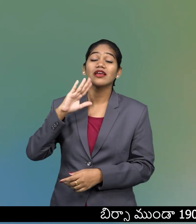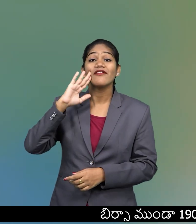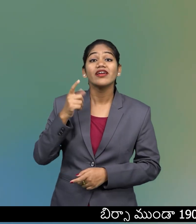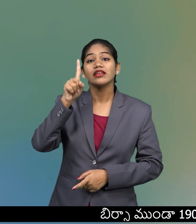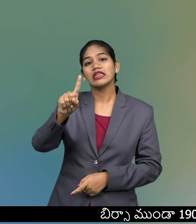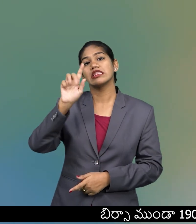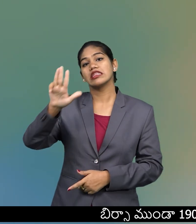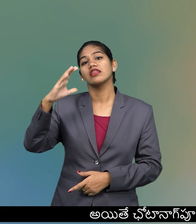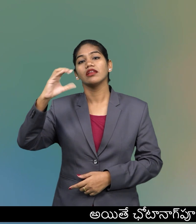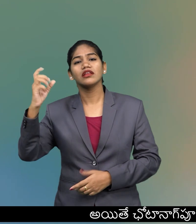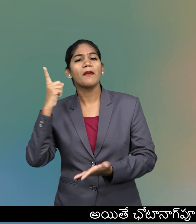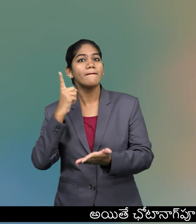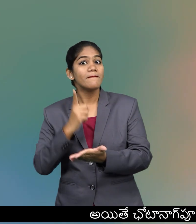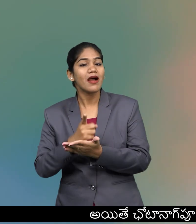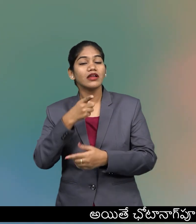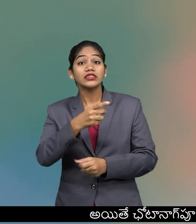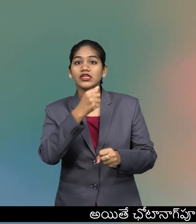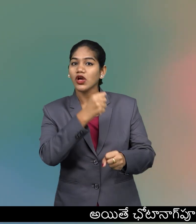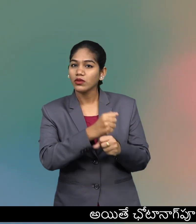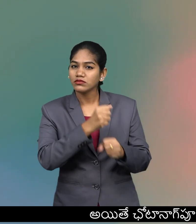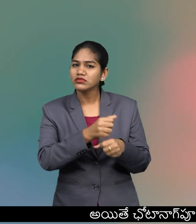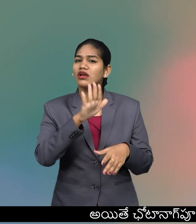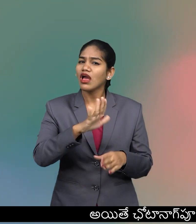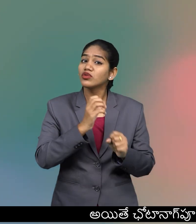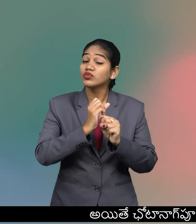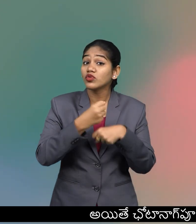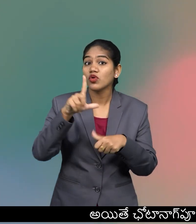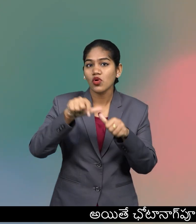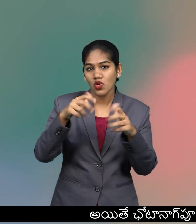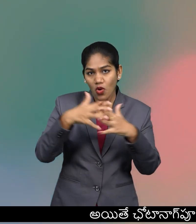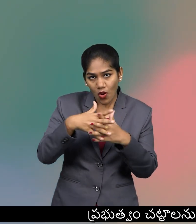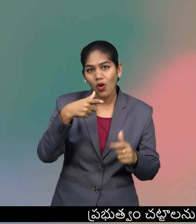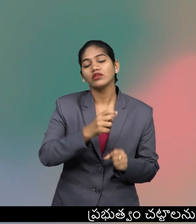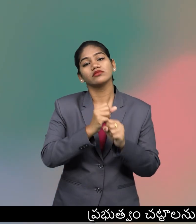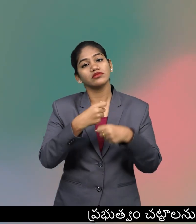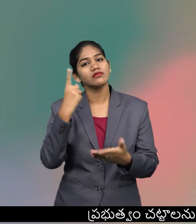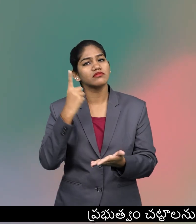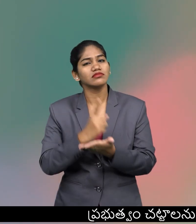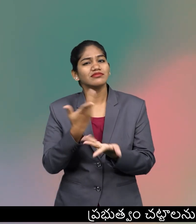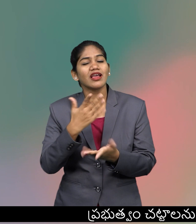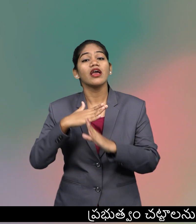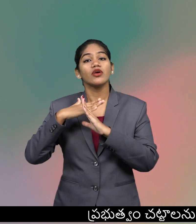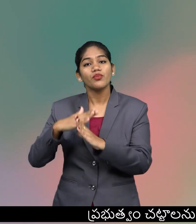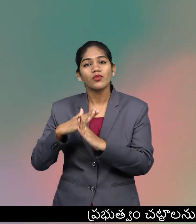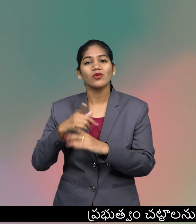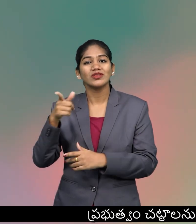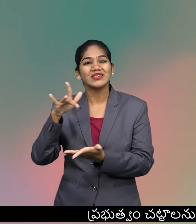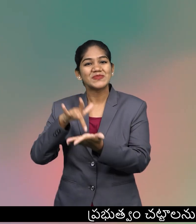అయితే చోటా నాగ్పూర్ ఆదివాసీలను రక్షించడానికి ప్రభుత్వం చట్టాలను రూపొందించవలసి